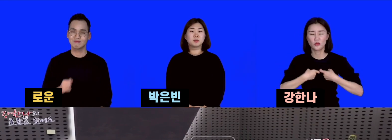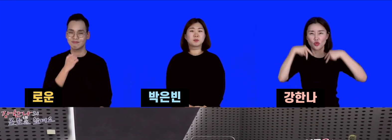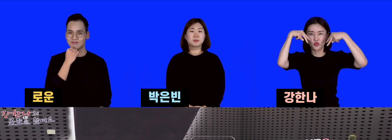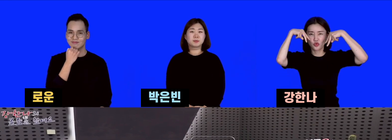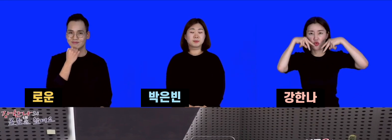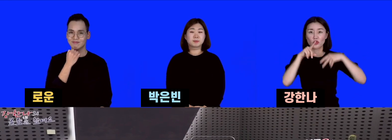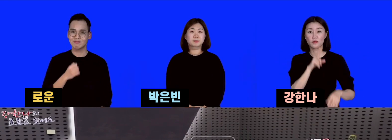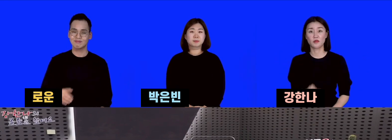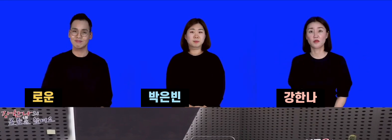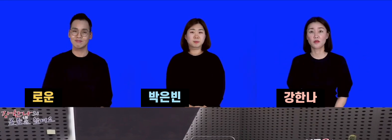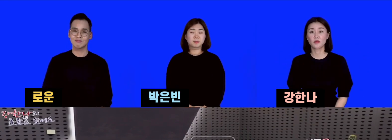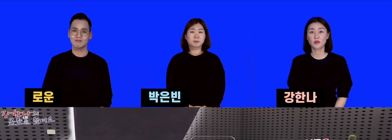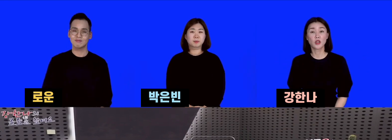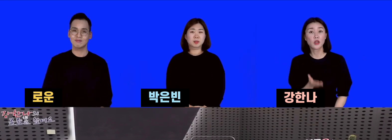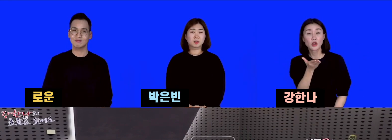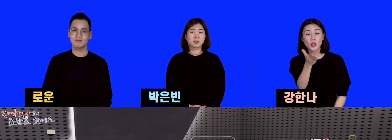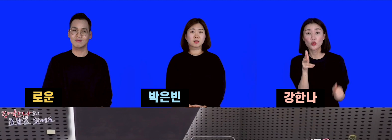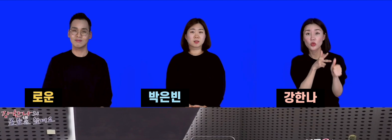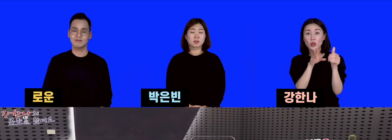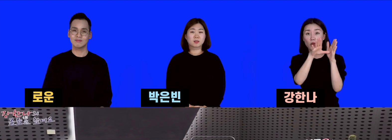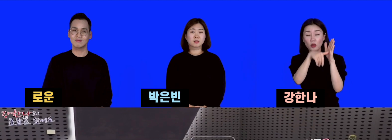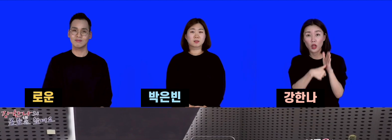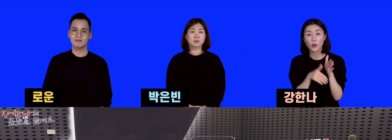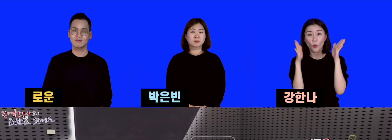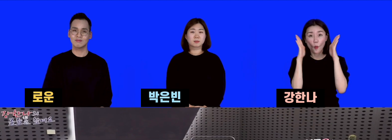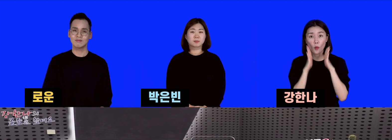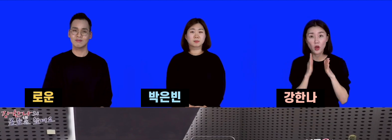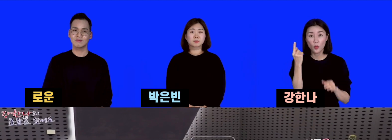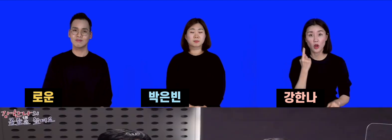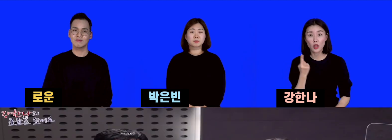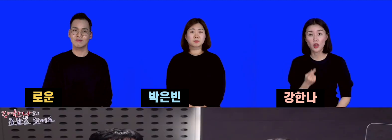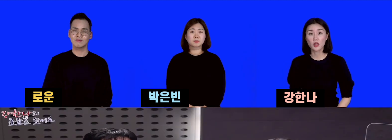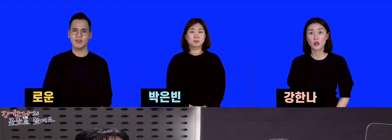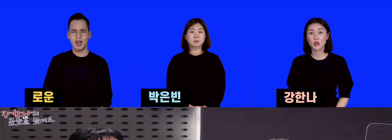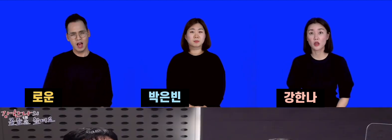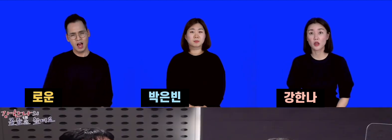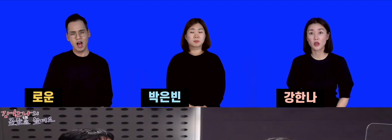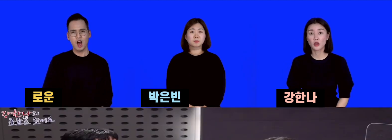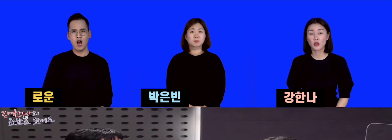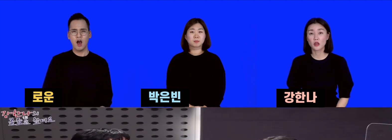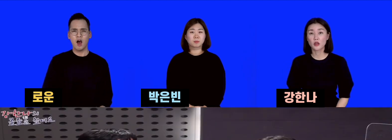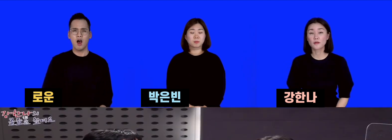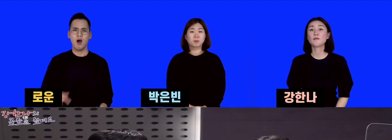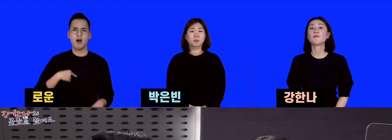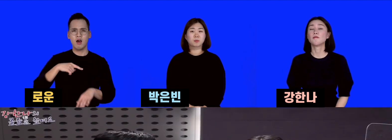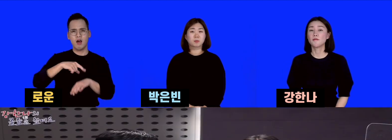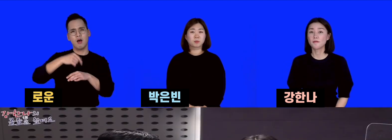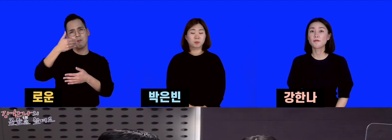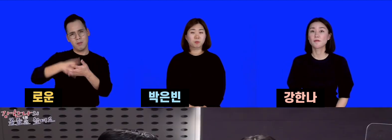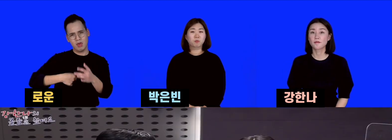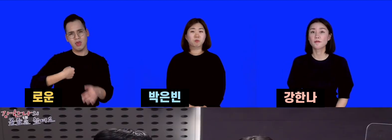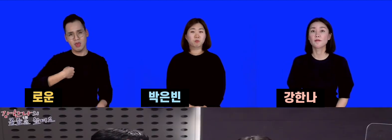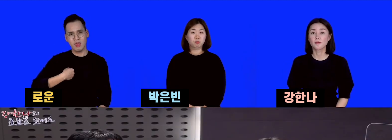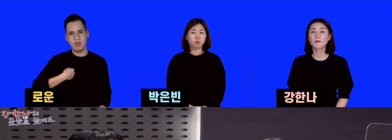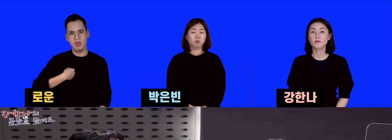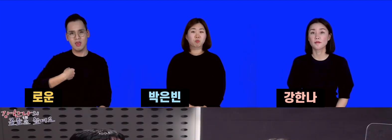유유하셨는데 혹시 로우씨 촬영하면서 많이 빠지셨나요? 일부러 빼기도 했고요